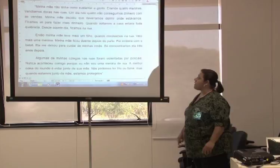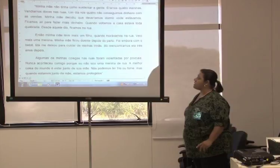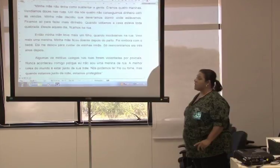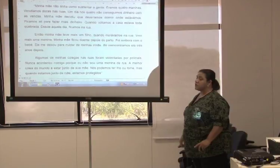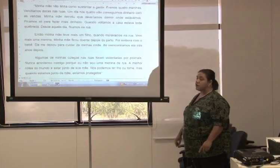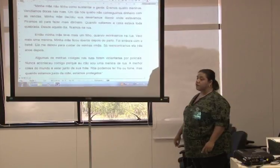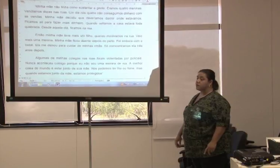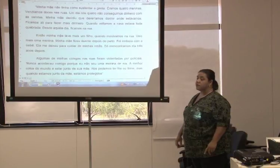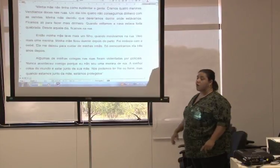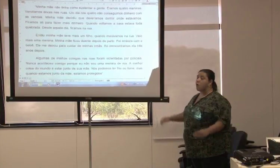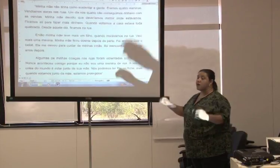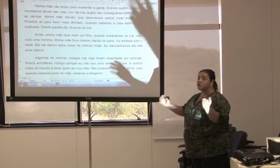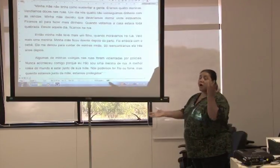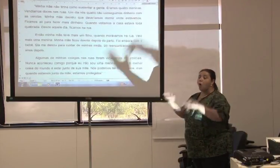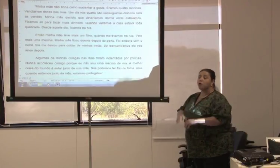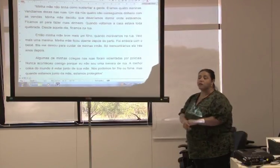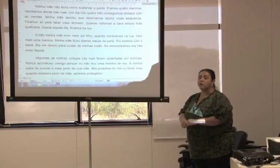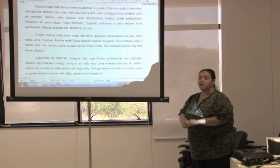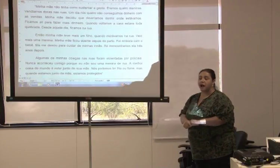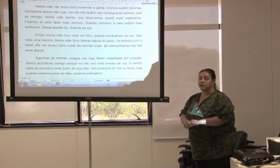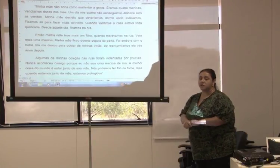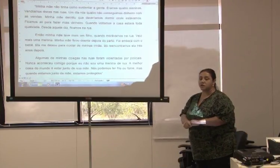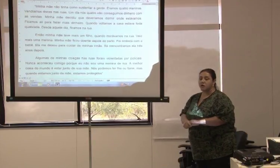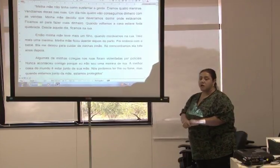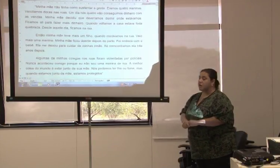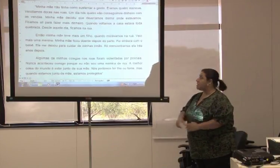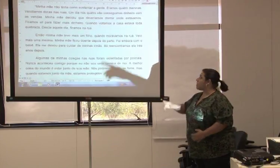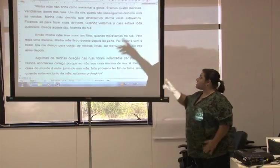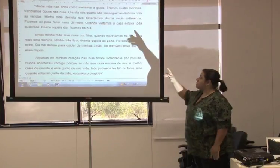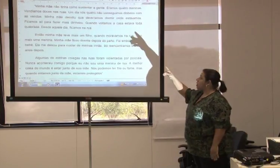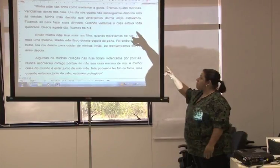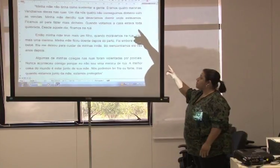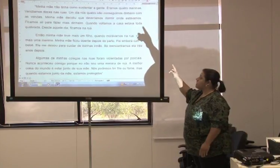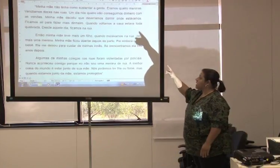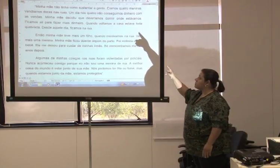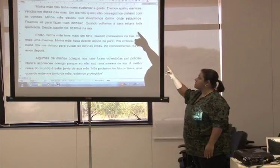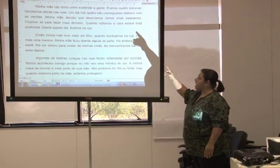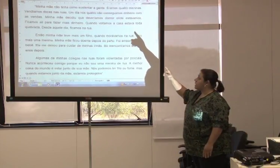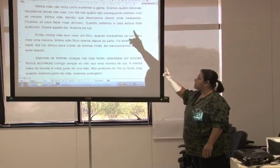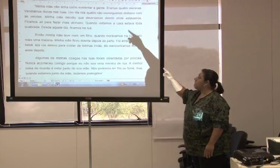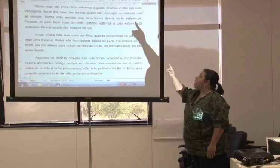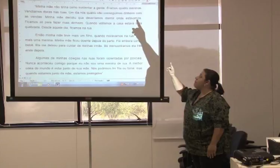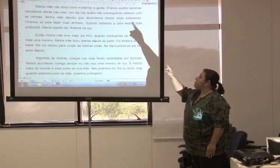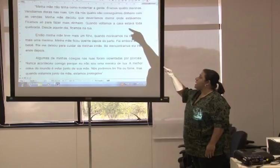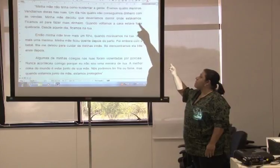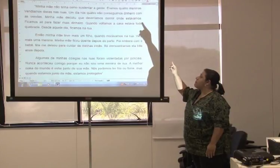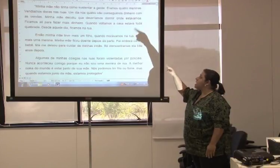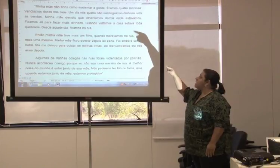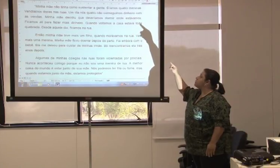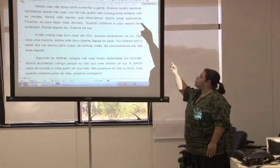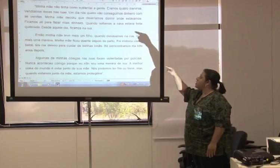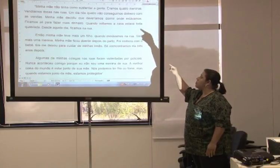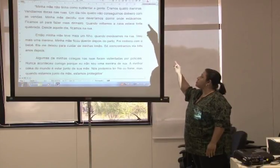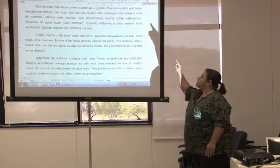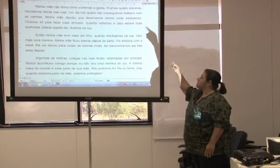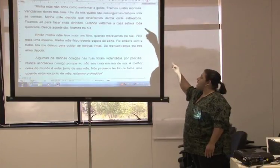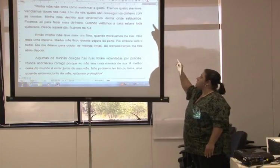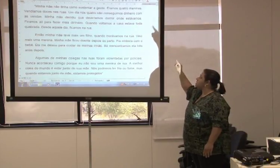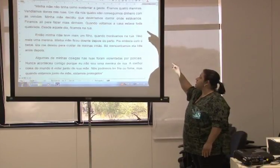aquele dia ficamos na rua, já é outra unidade. Então, esse tópico tem 3 unidades. Minha mãe não tinha como sustentar a gente,